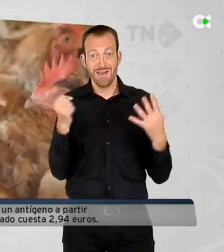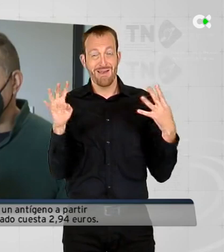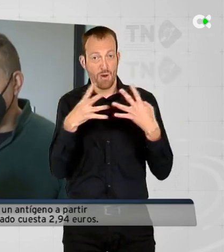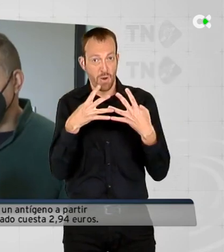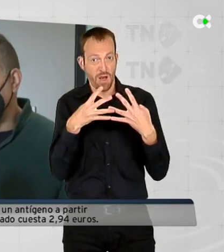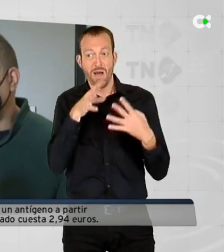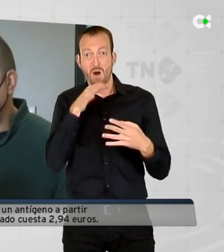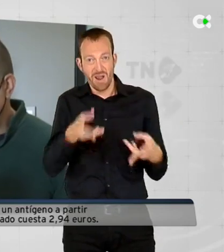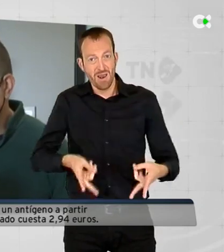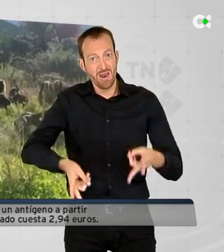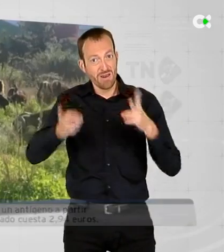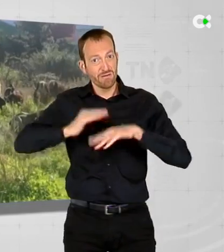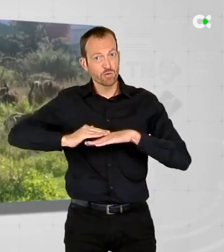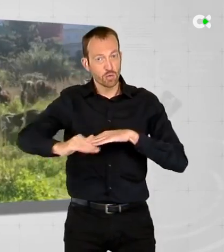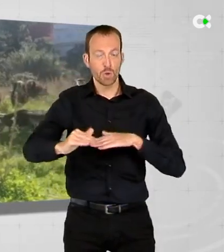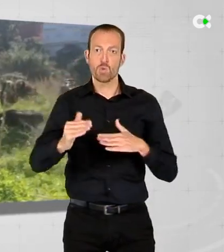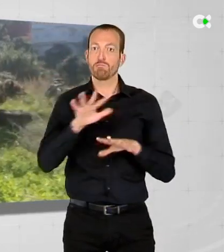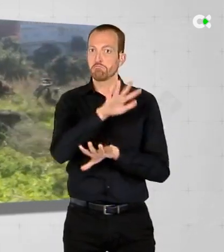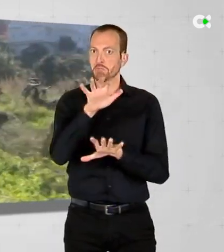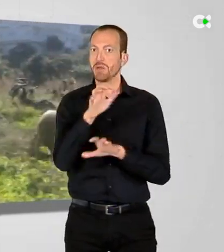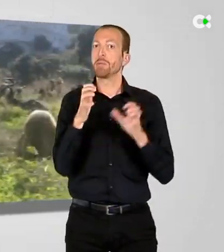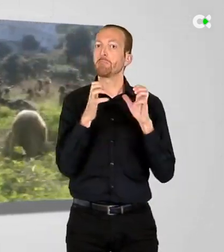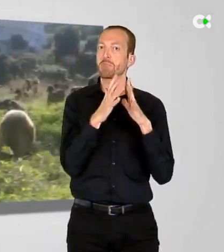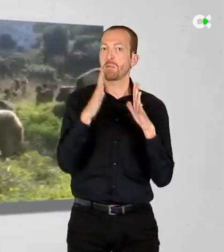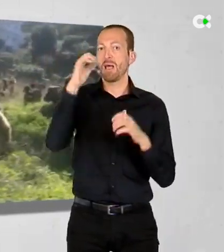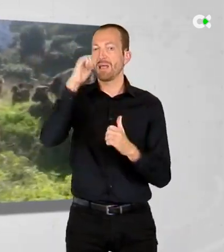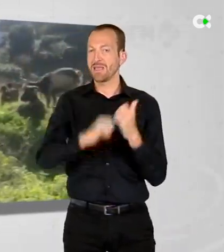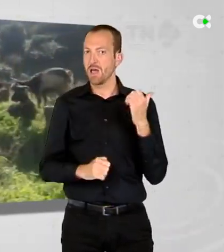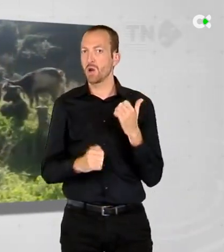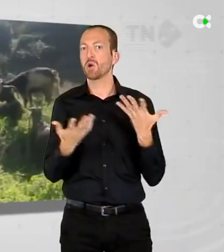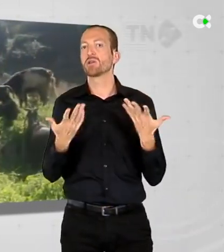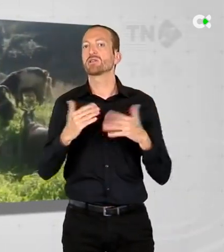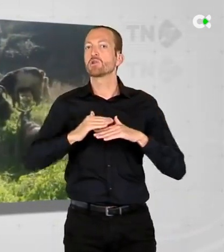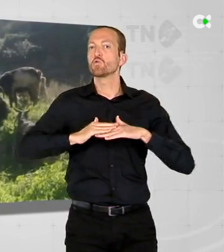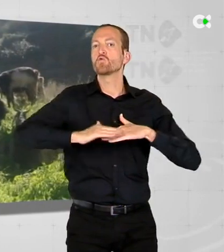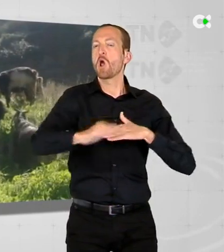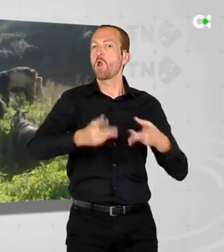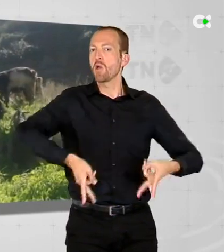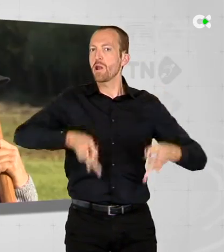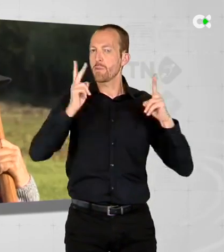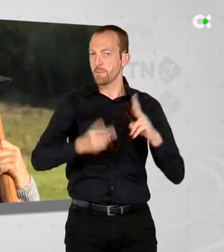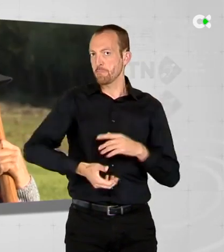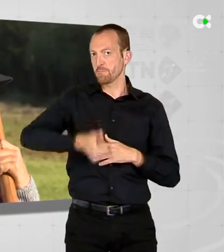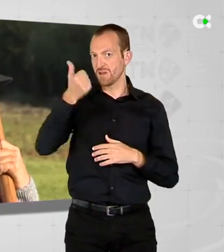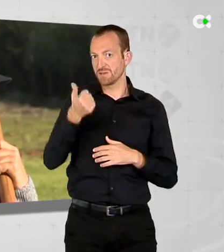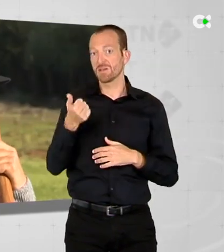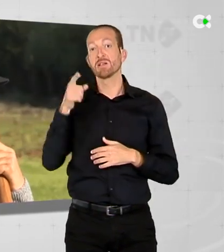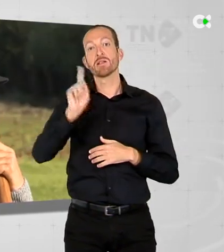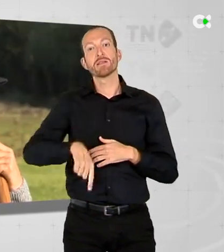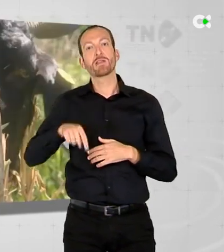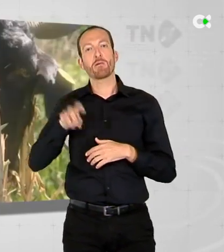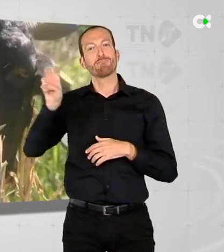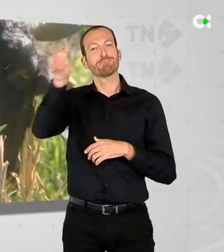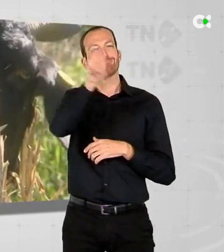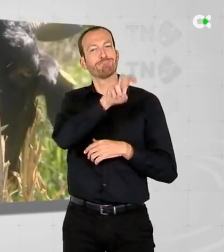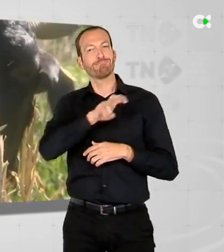poder ponerlas en suelo. El Hierro y La Palma son las islas que más uso hacen de la ganadería extensiva, es decir, en libertad, y la trasumancia o pastoreo